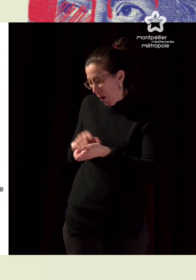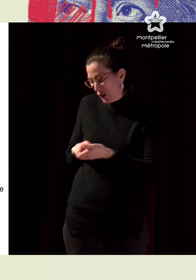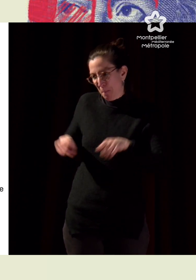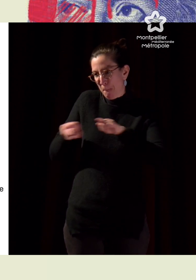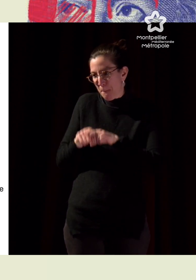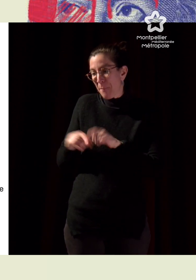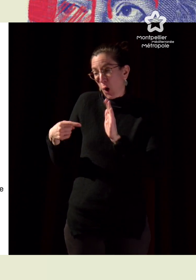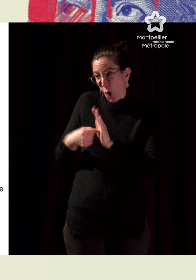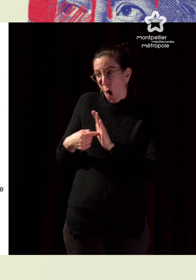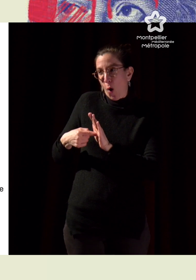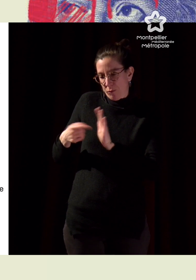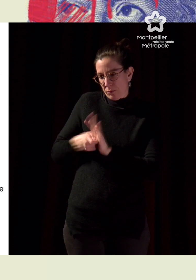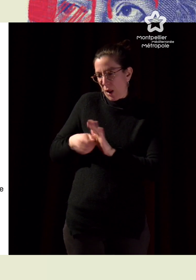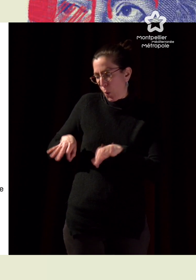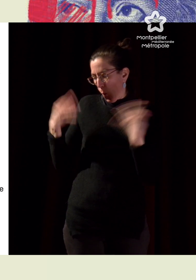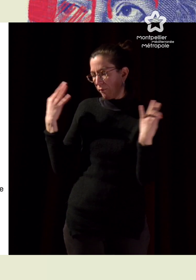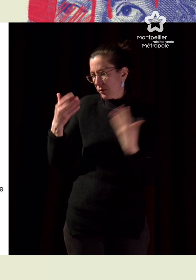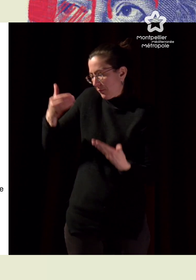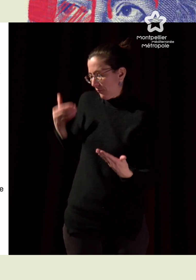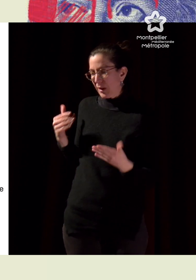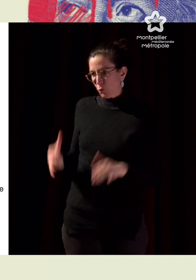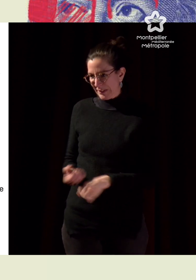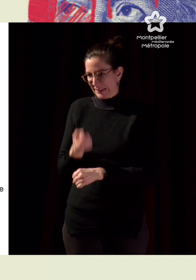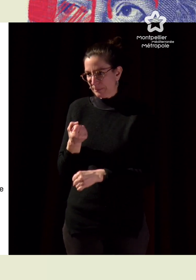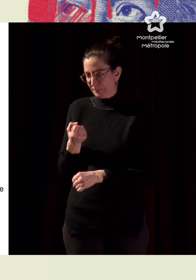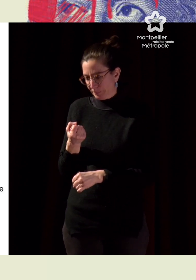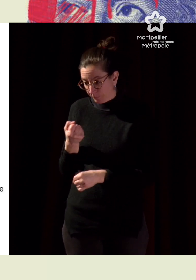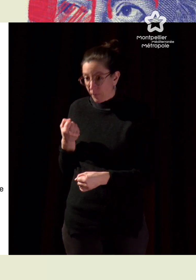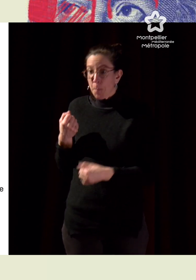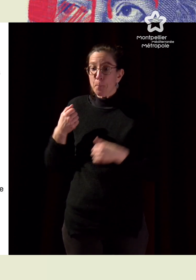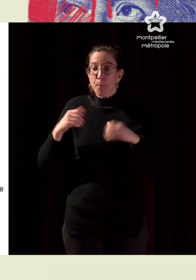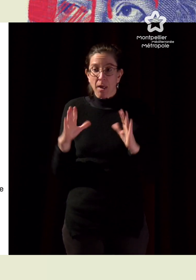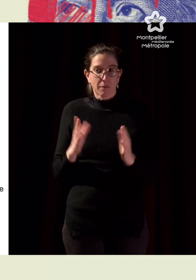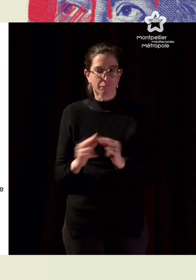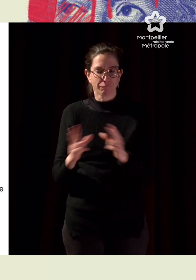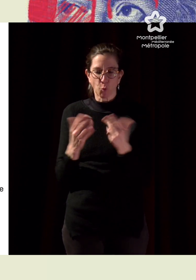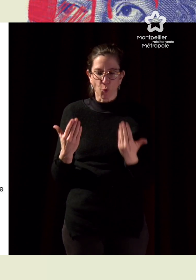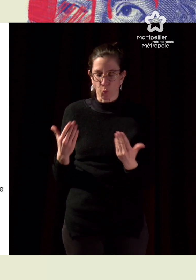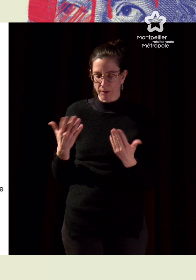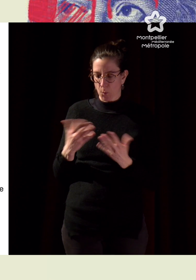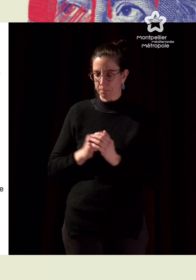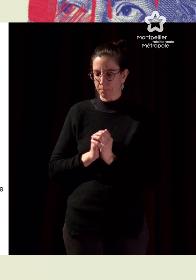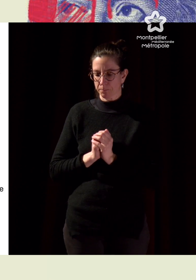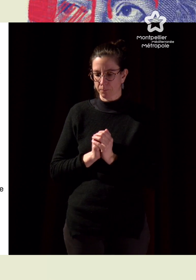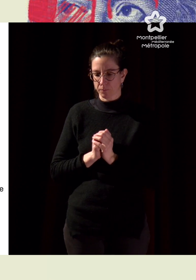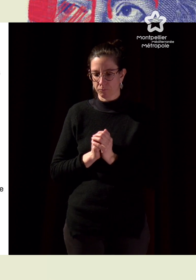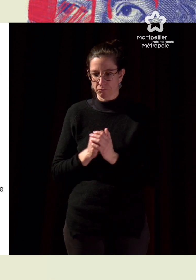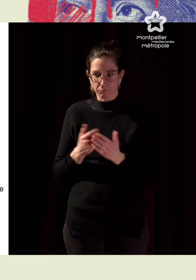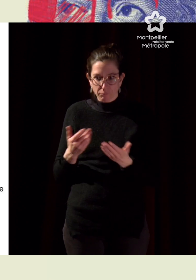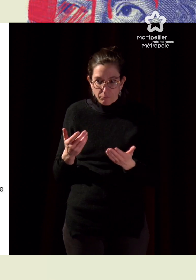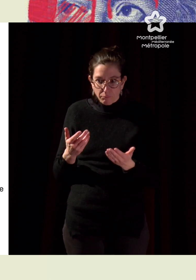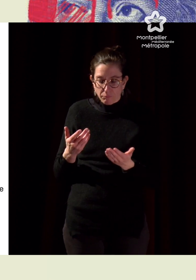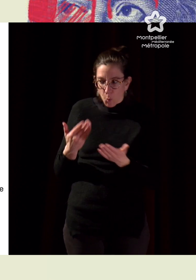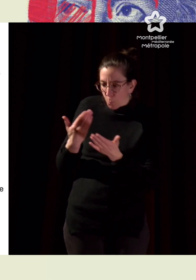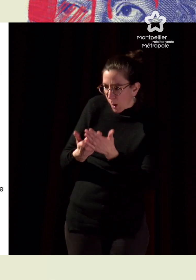commune, mais surtout, pour ce que je veux vous raconter aujourd'hui, c'est qu'on a pu voir qu'il y a eu des